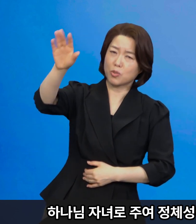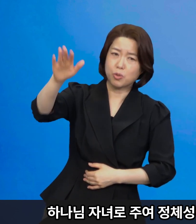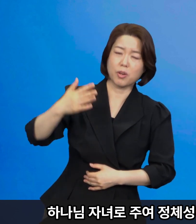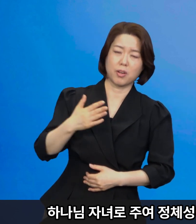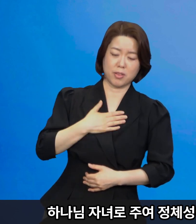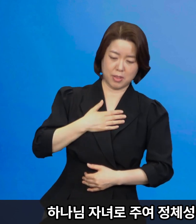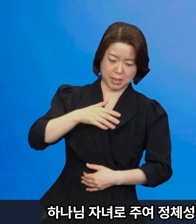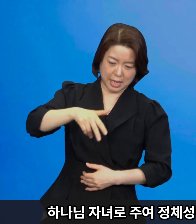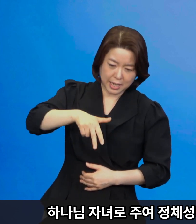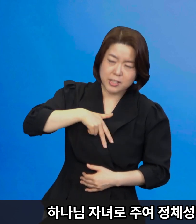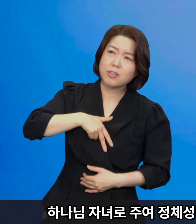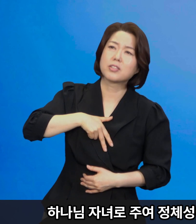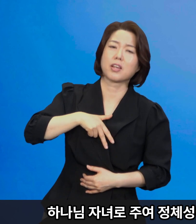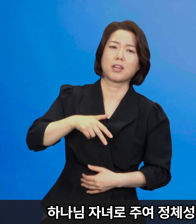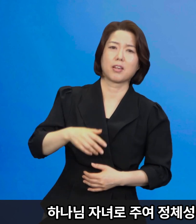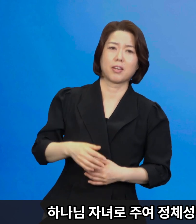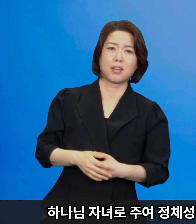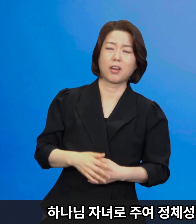정체성이